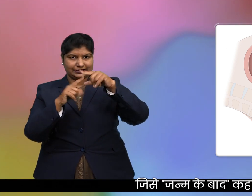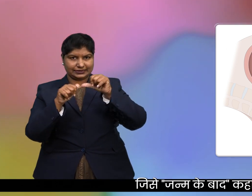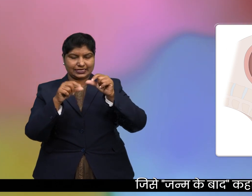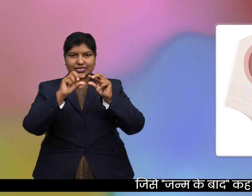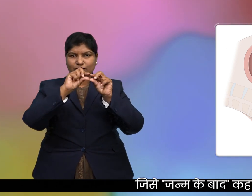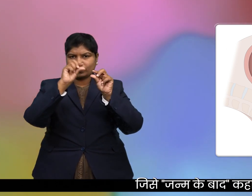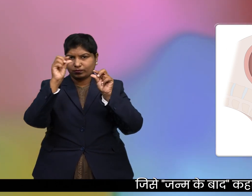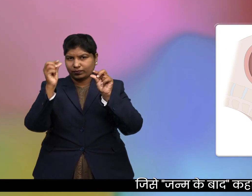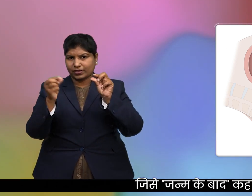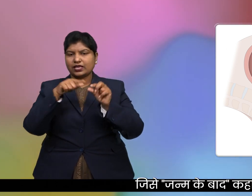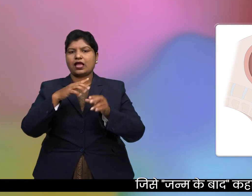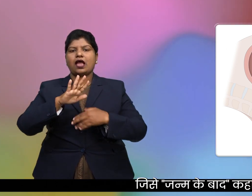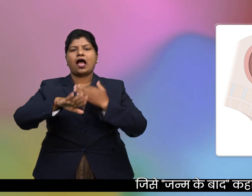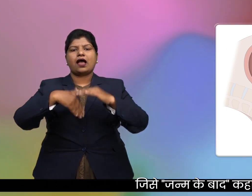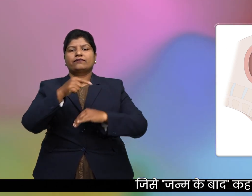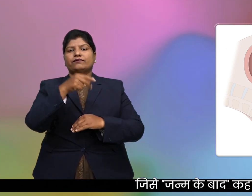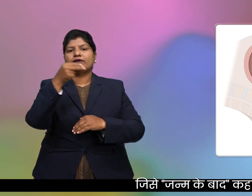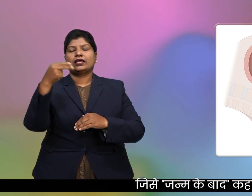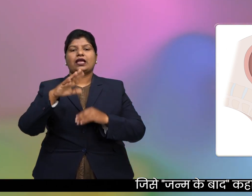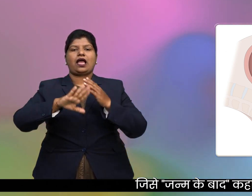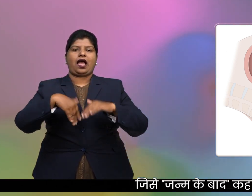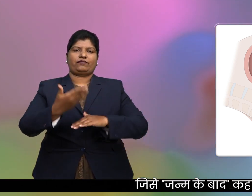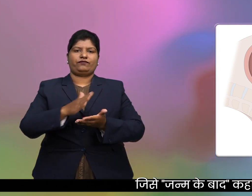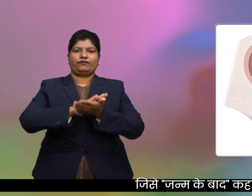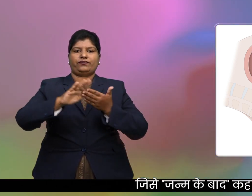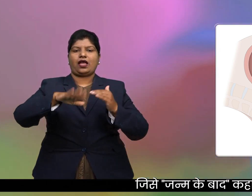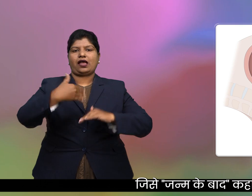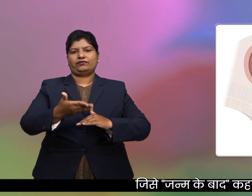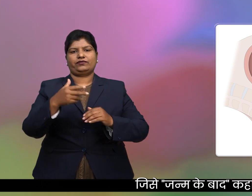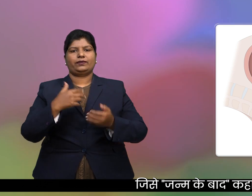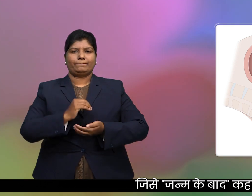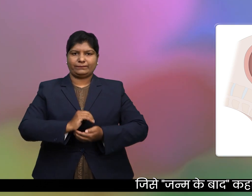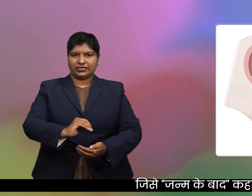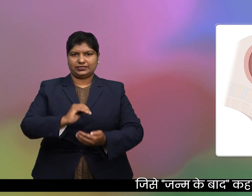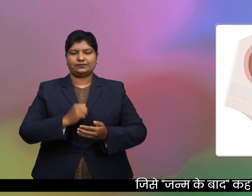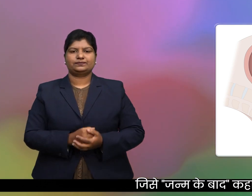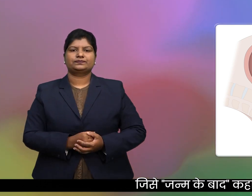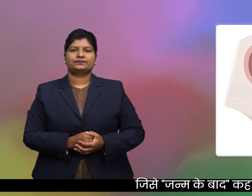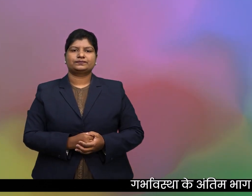जिसे जन्म के बाद कहा जाता है।